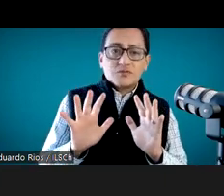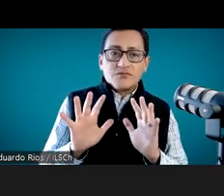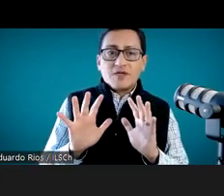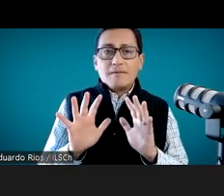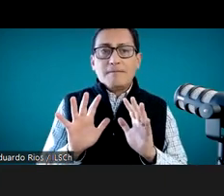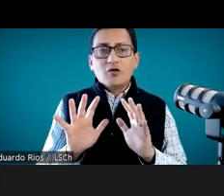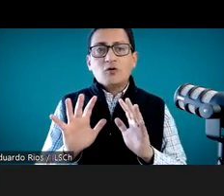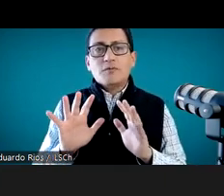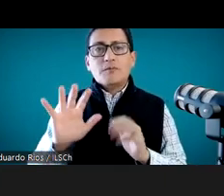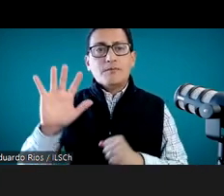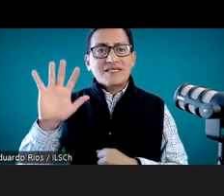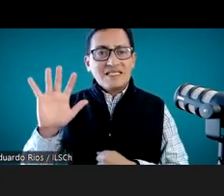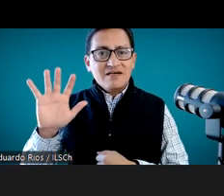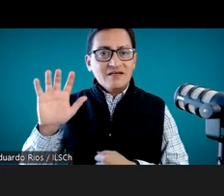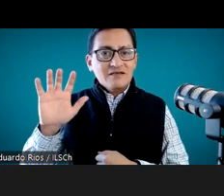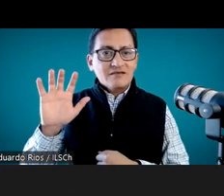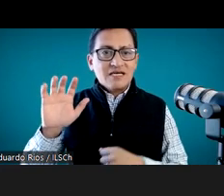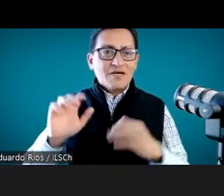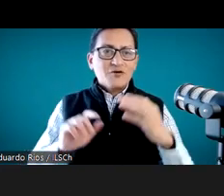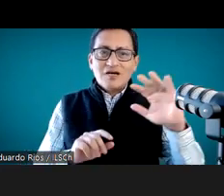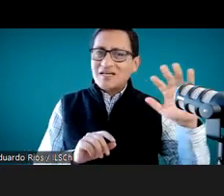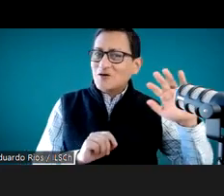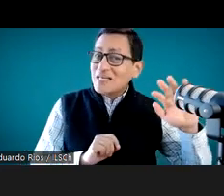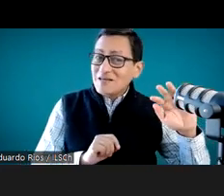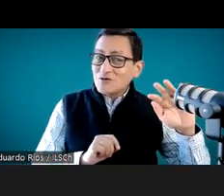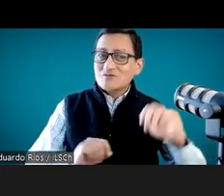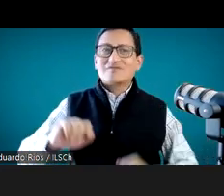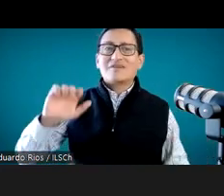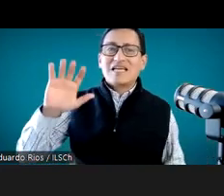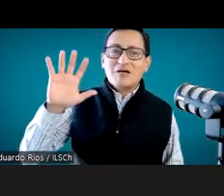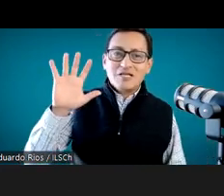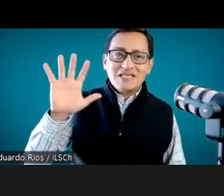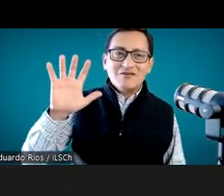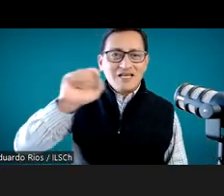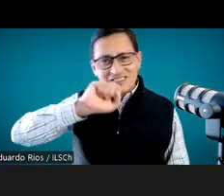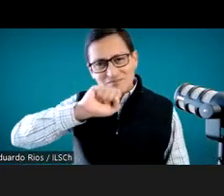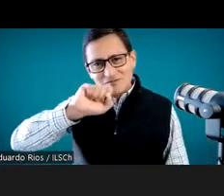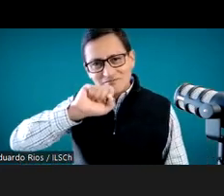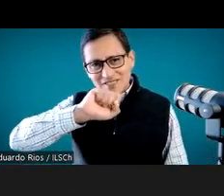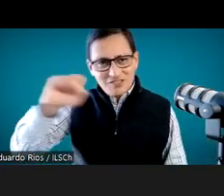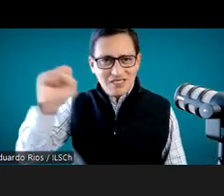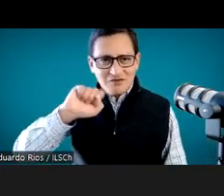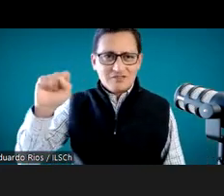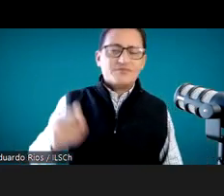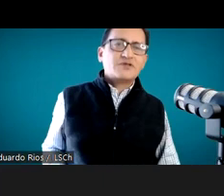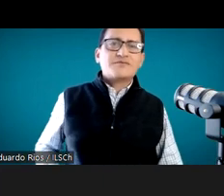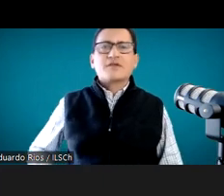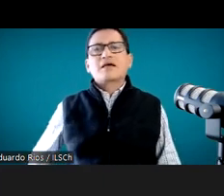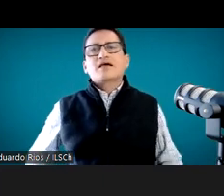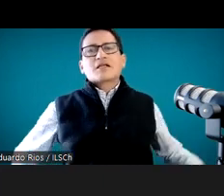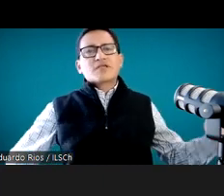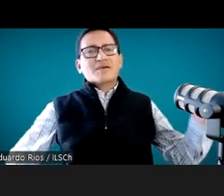manos. Mano pasiva, la mano con la que no escribimos, y la mano activa con la que hacemos casi todas las cosas.